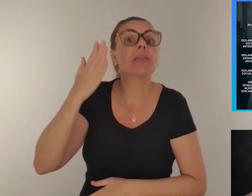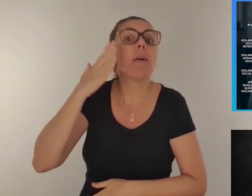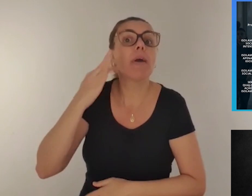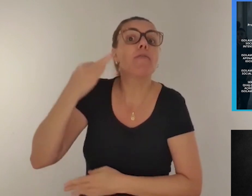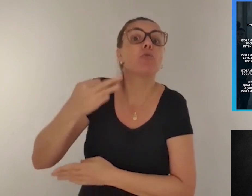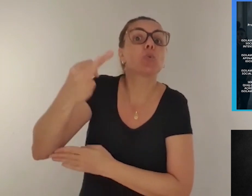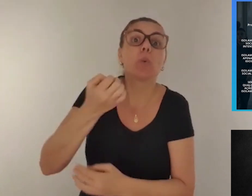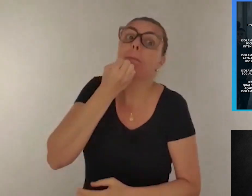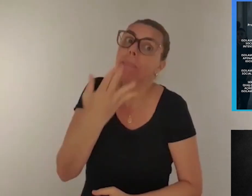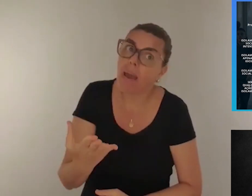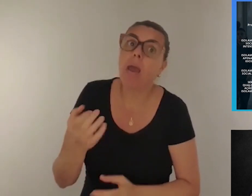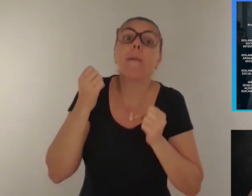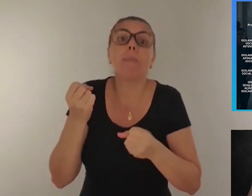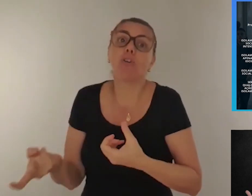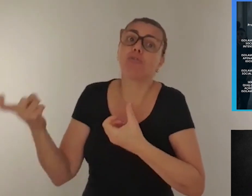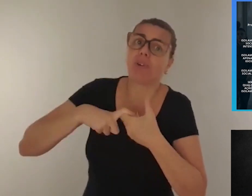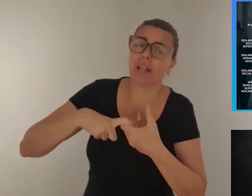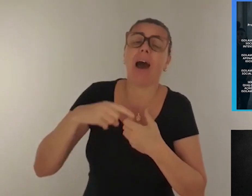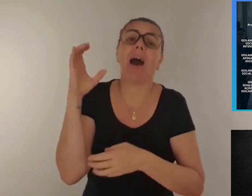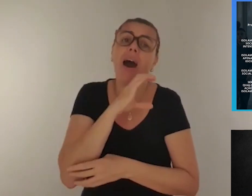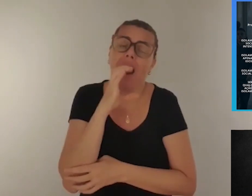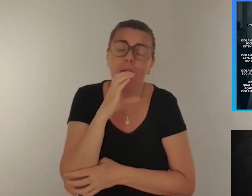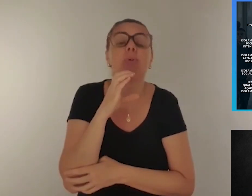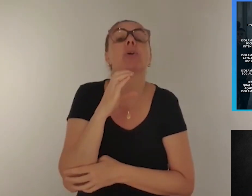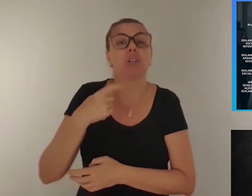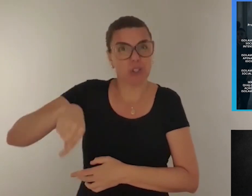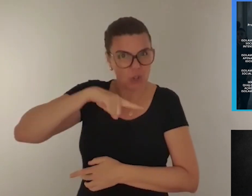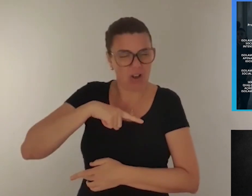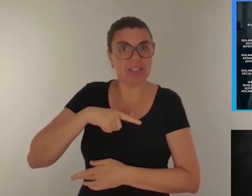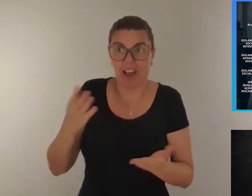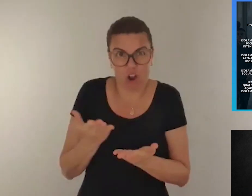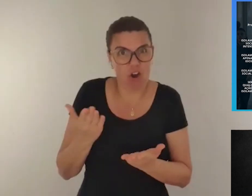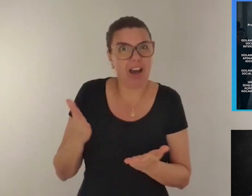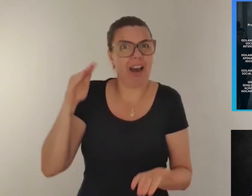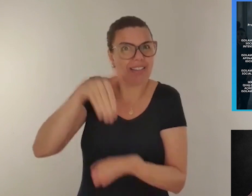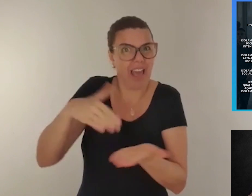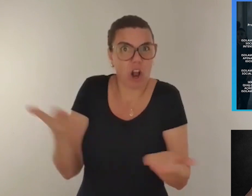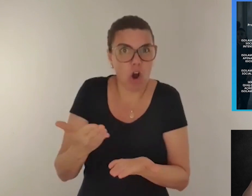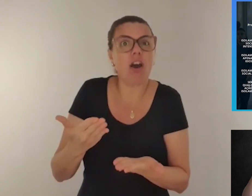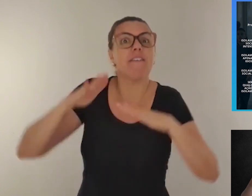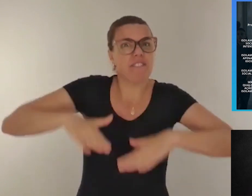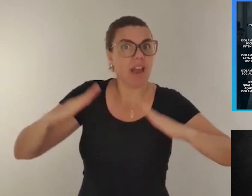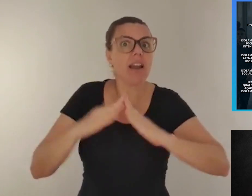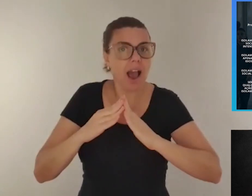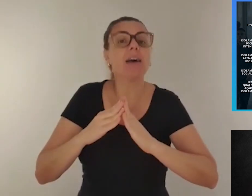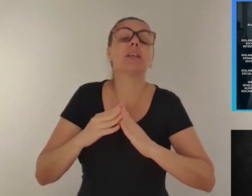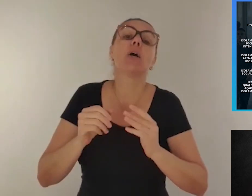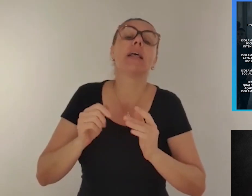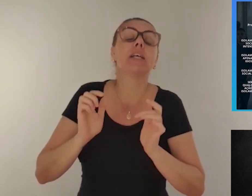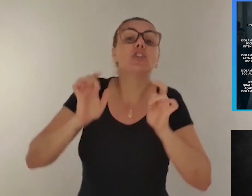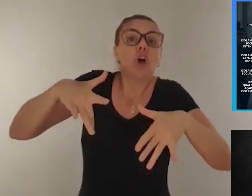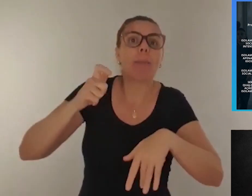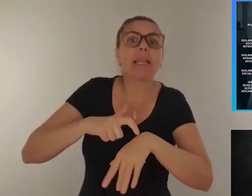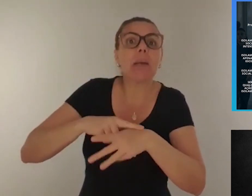vídeos, e para a gente realmente saber o quão bem a gente está indo e como a gente pode retomar atividades, o isolamento que a gente adotou até aqui pode